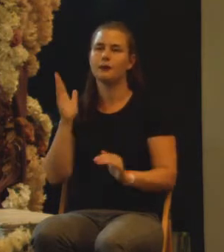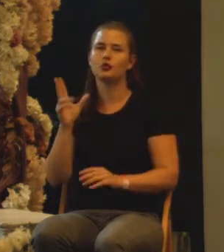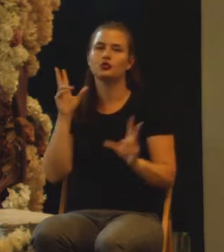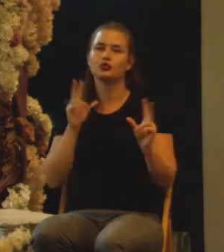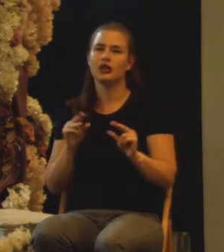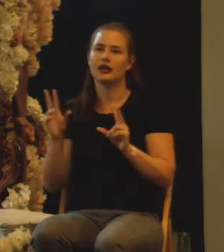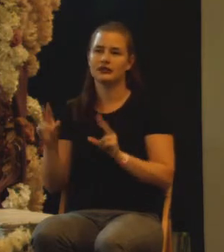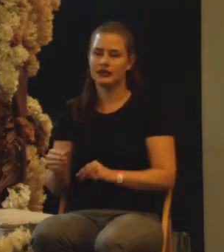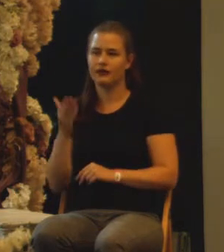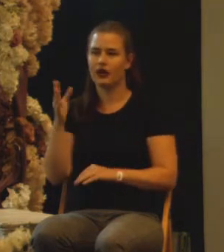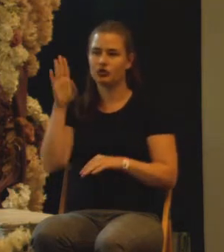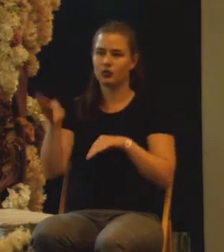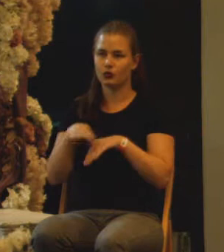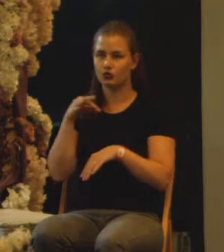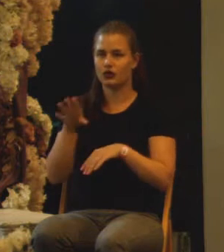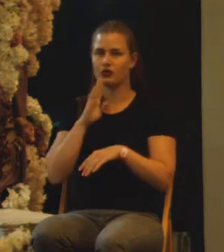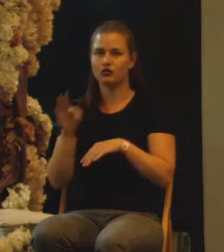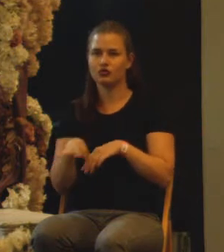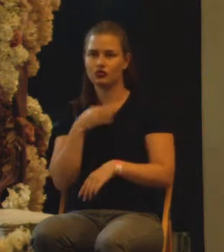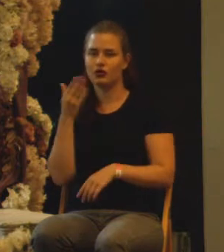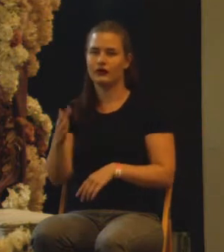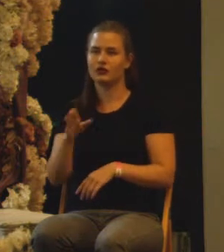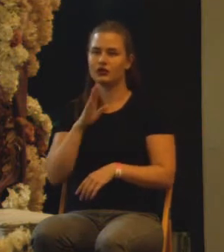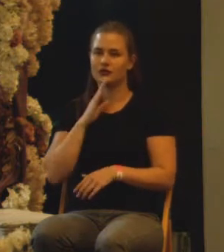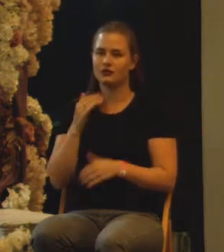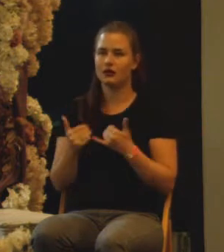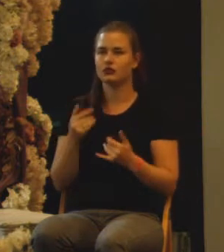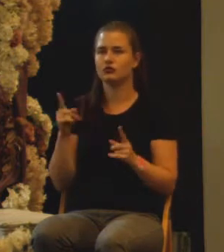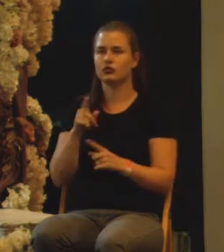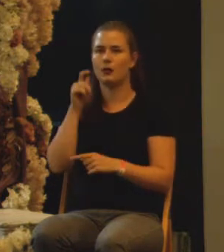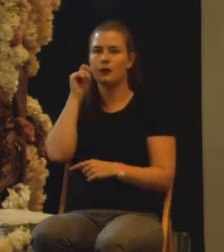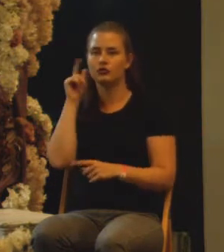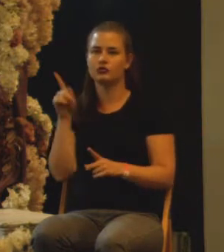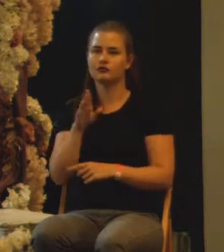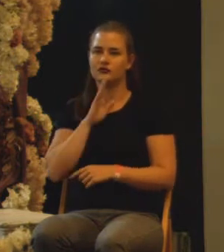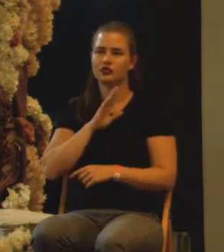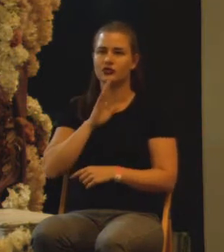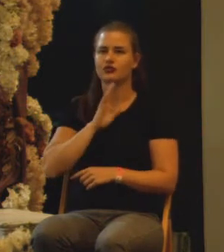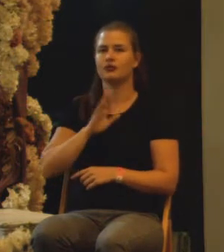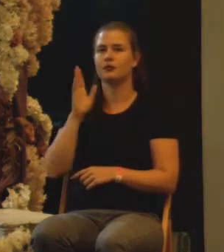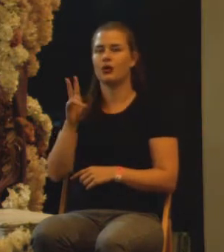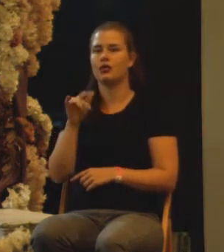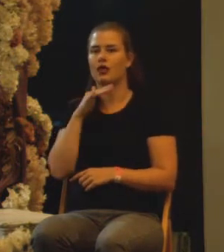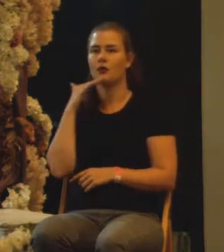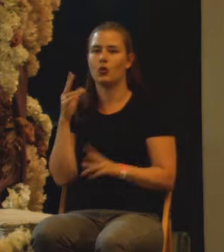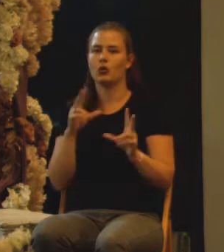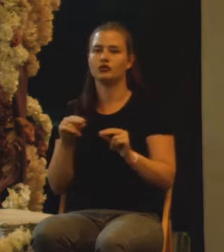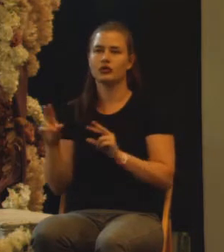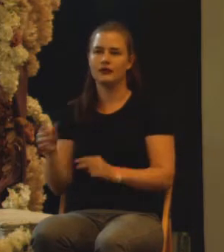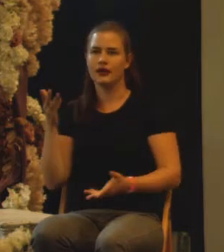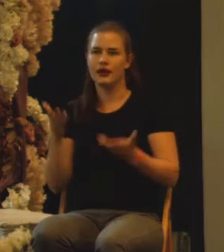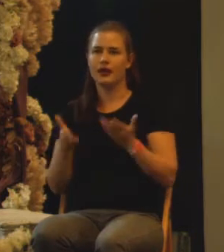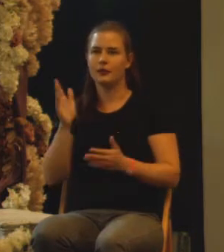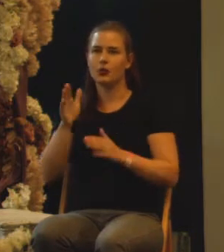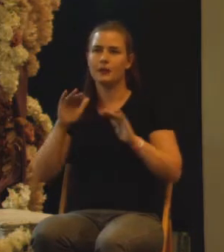счастливее, ваши мужья, ваши жены, ваши девушки, ваши мужчины, женщины будут гораздо счастливее, если вы будете